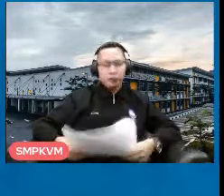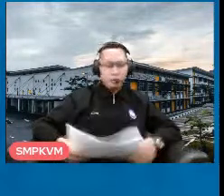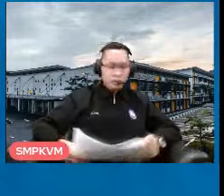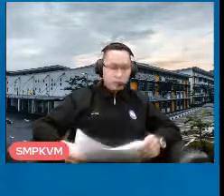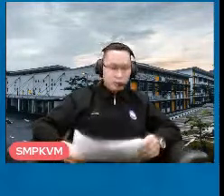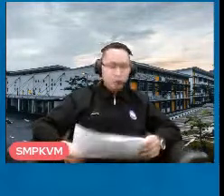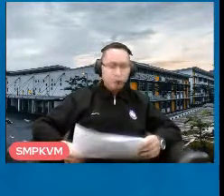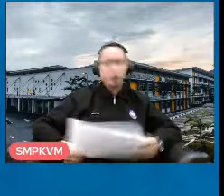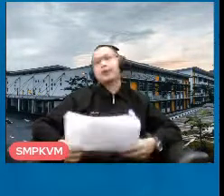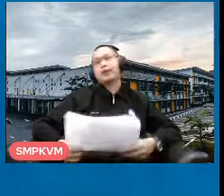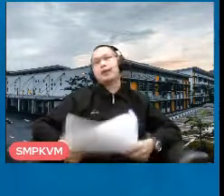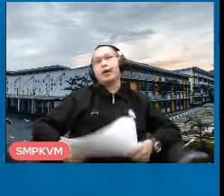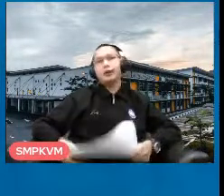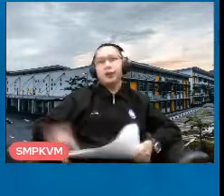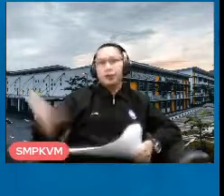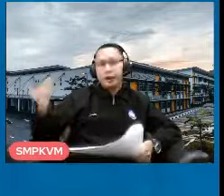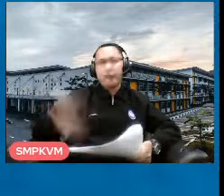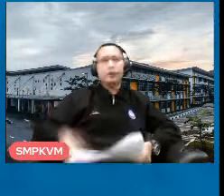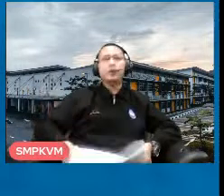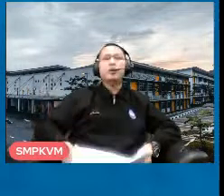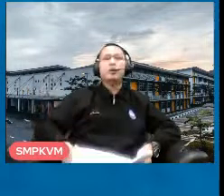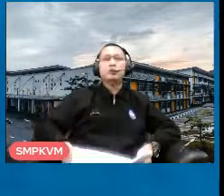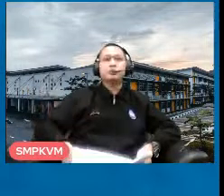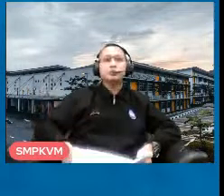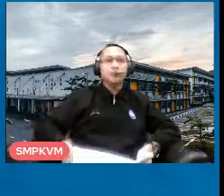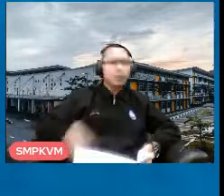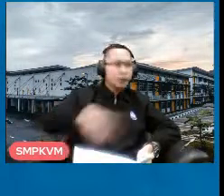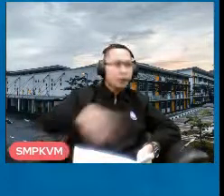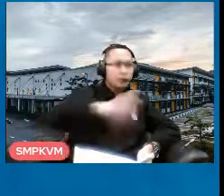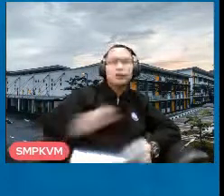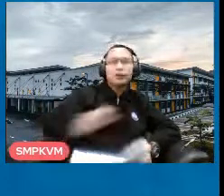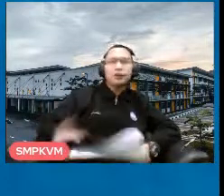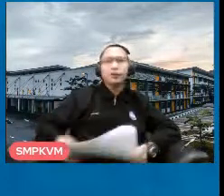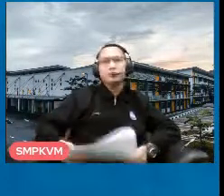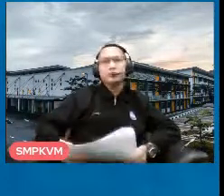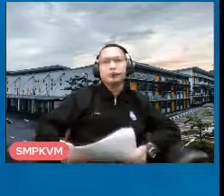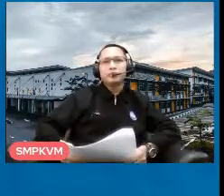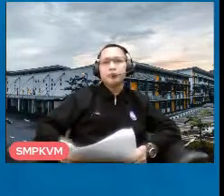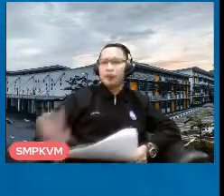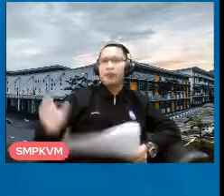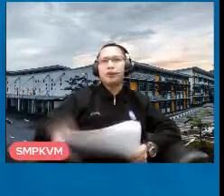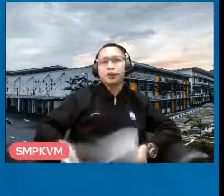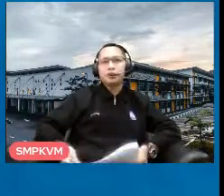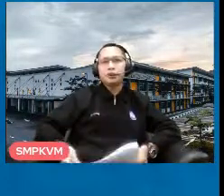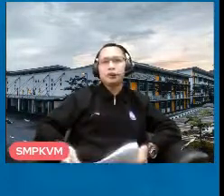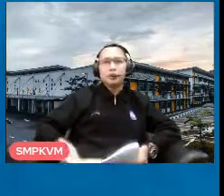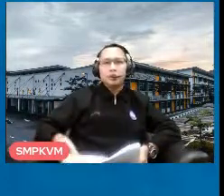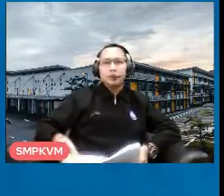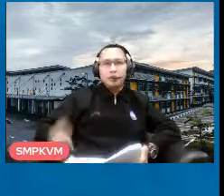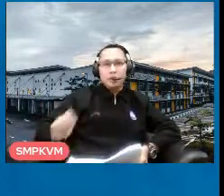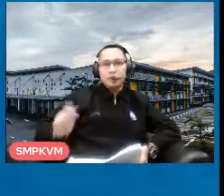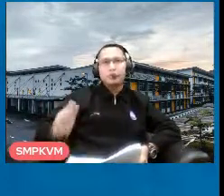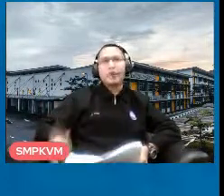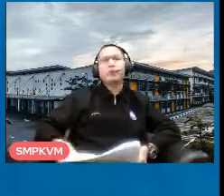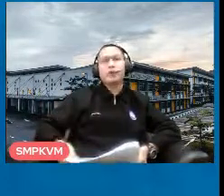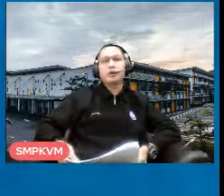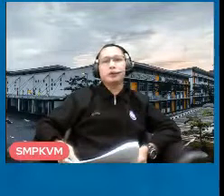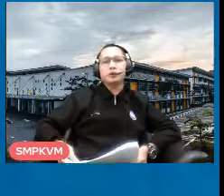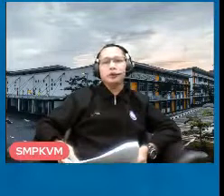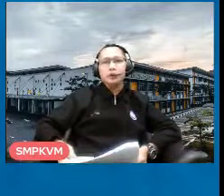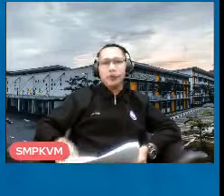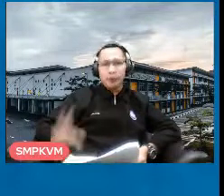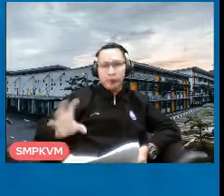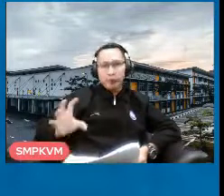misalnya keburu kamu yang kamu lakukan kita queenthine kau dibuka Jombor ke ditanda ke ada terus